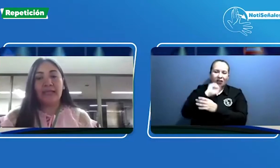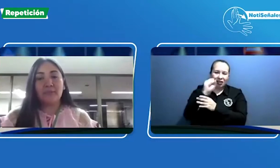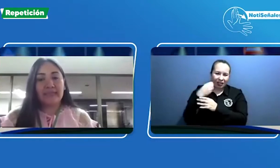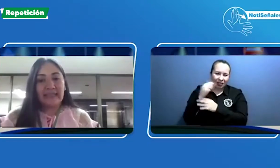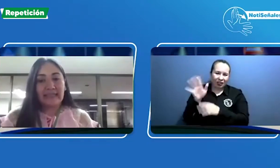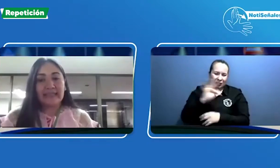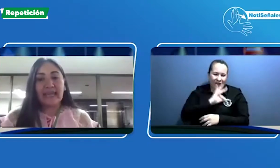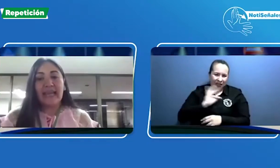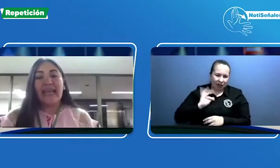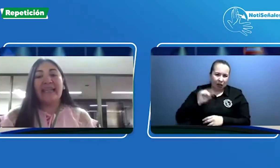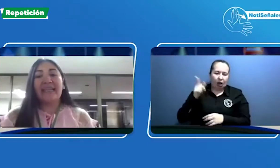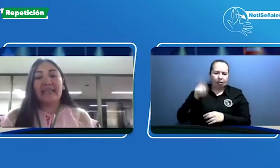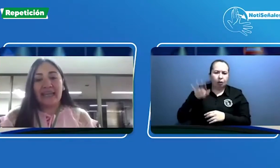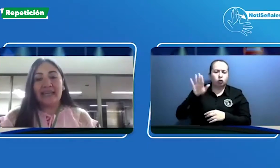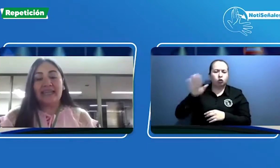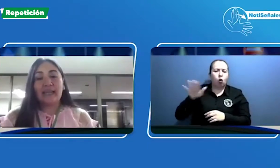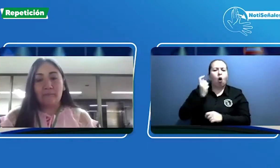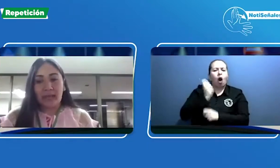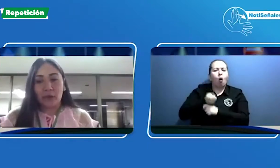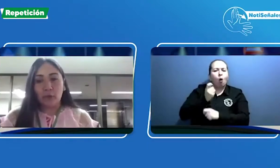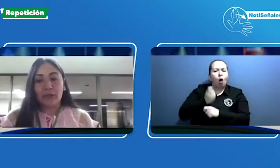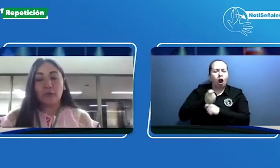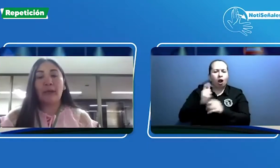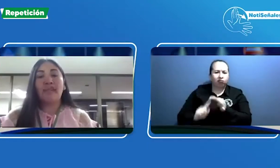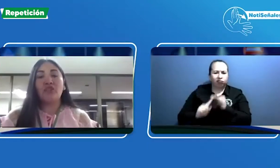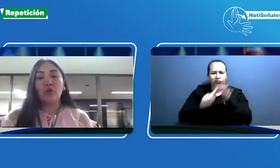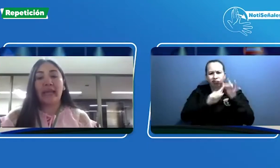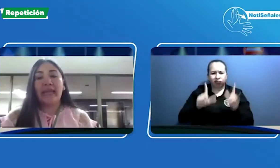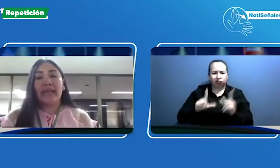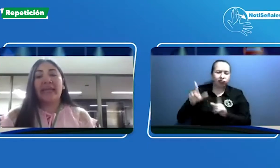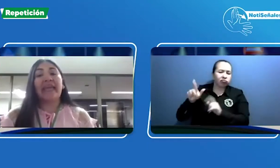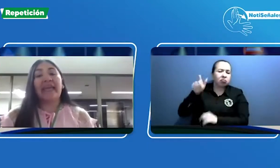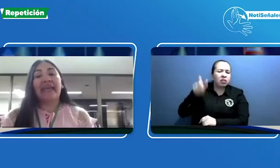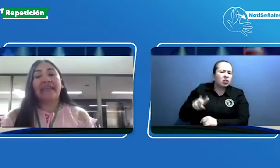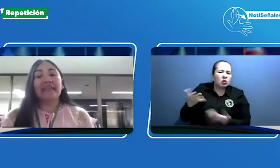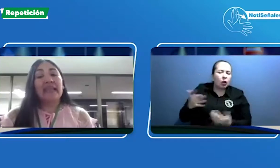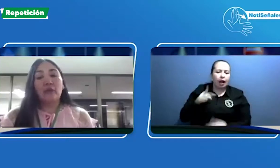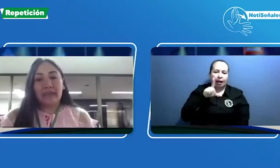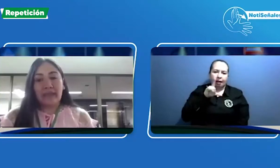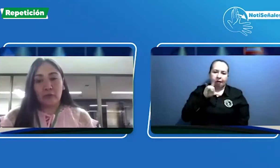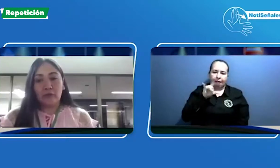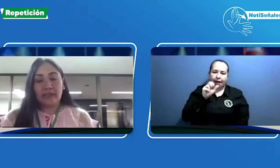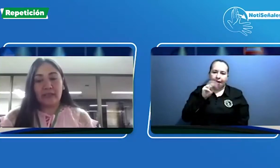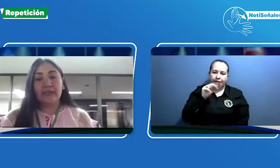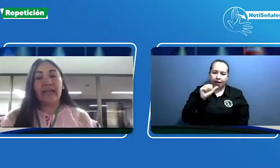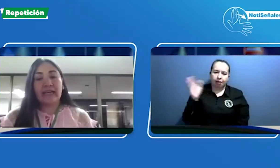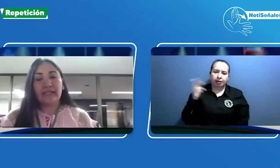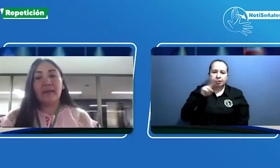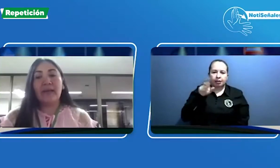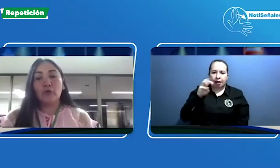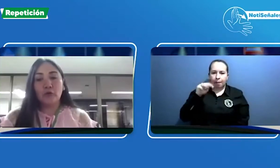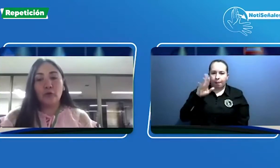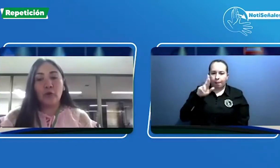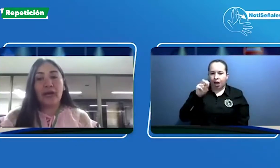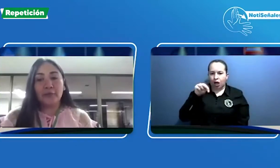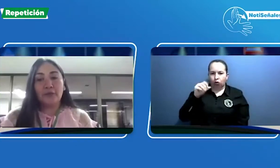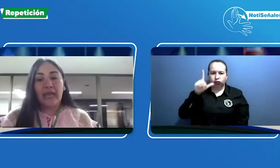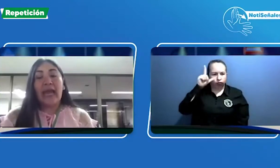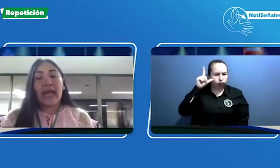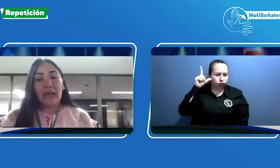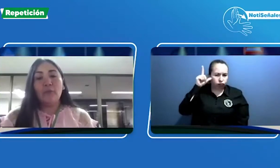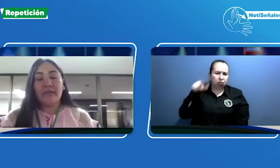abogada y especialista Liliana Zambrano. Es una persona que desde el 2014, ya casi para ocho